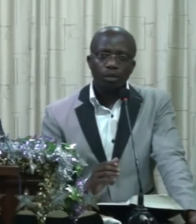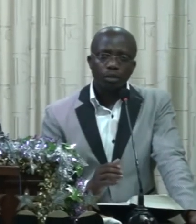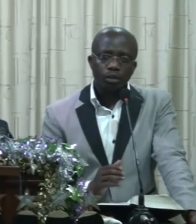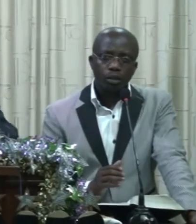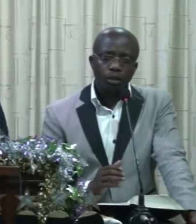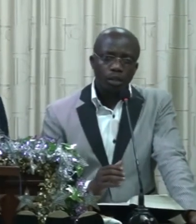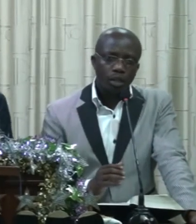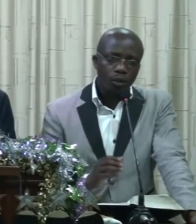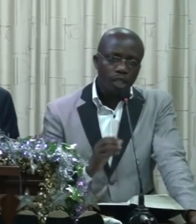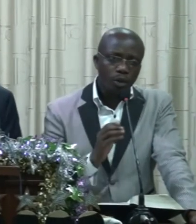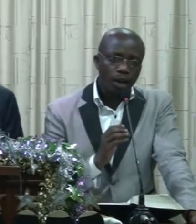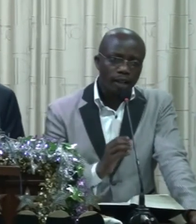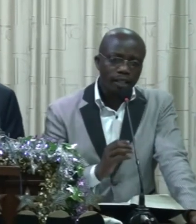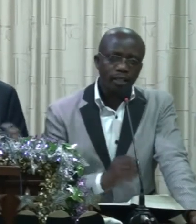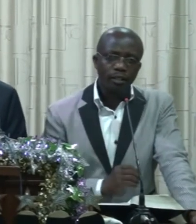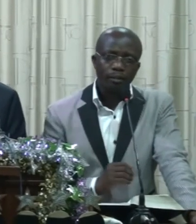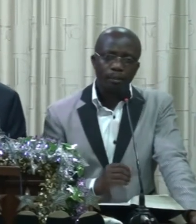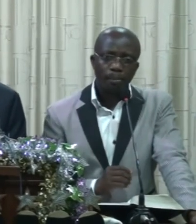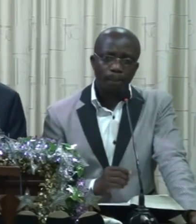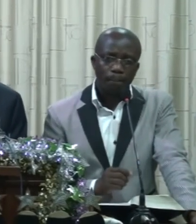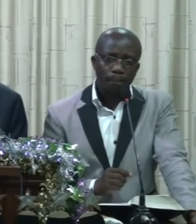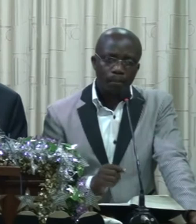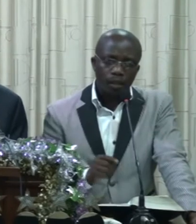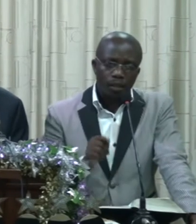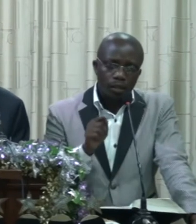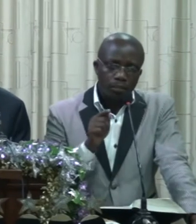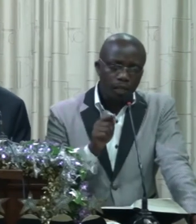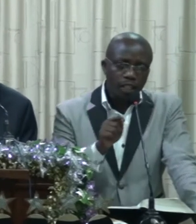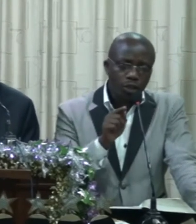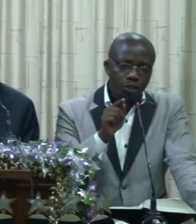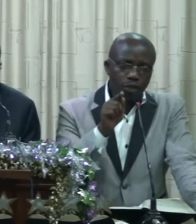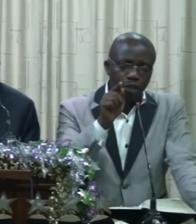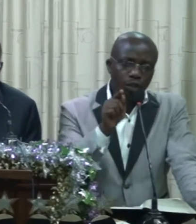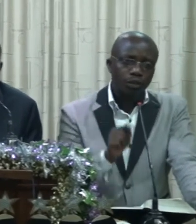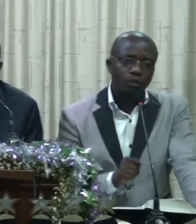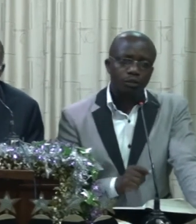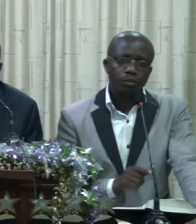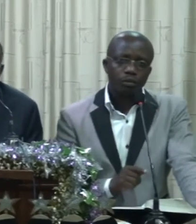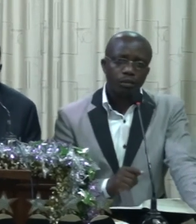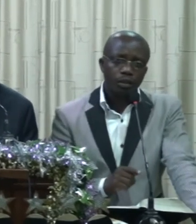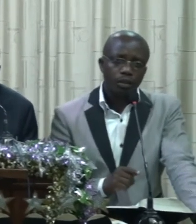la justification. Et que ça dure haki. Mais tuendelee. Mais continuons.